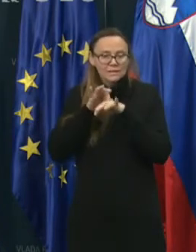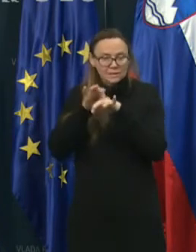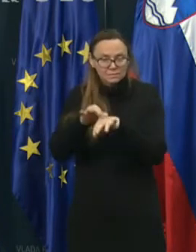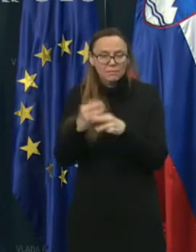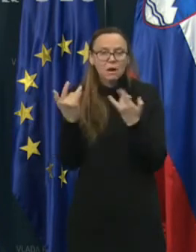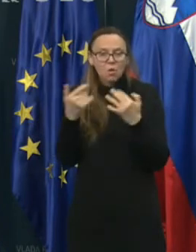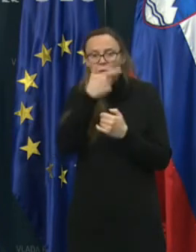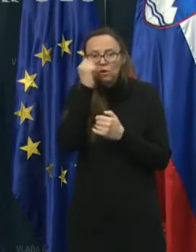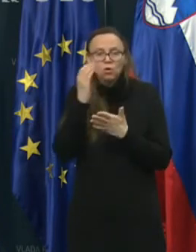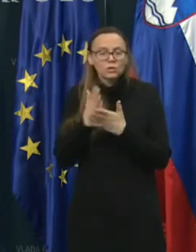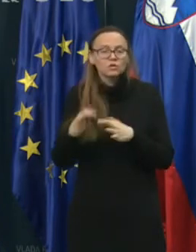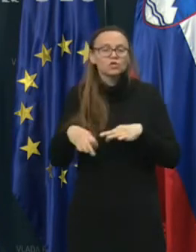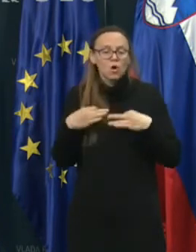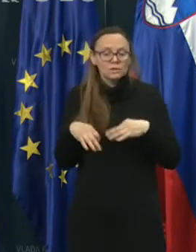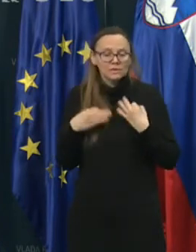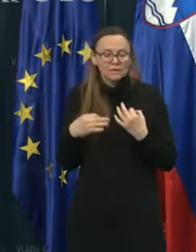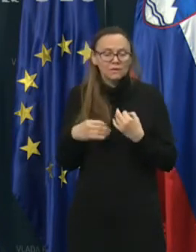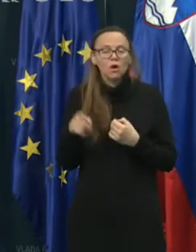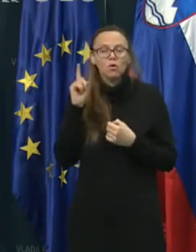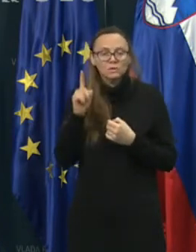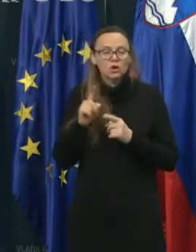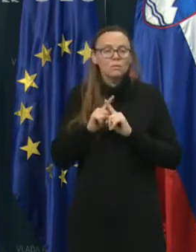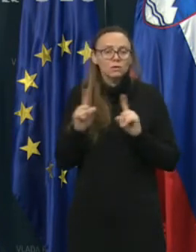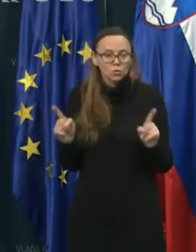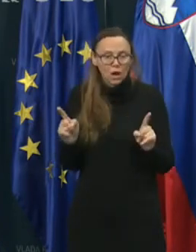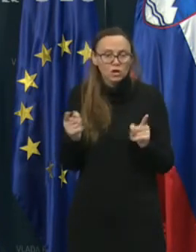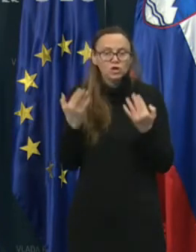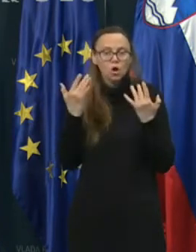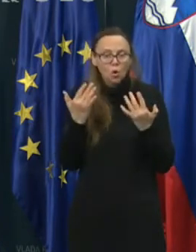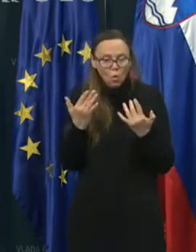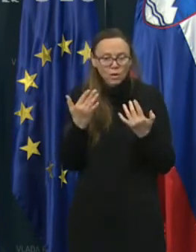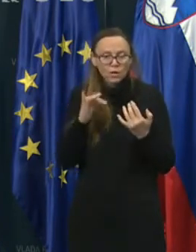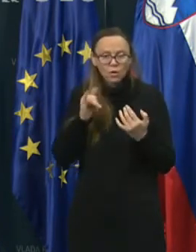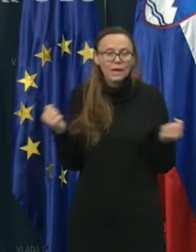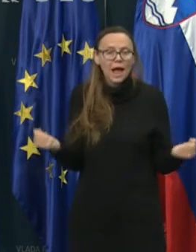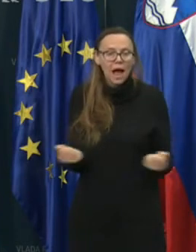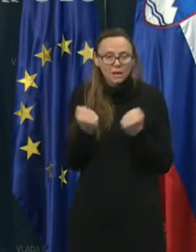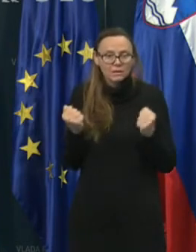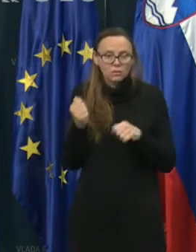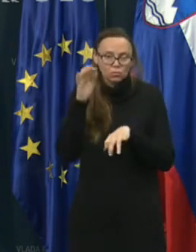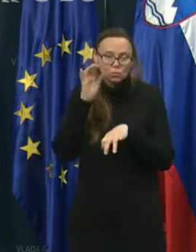ozdravelo, oziroma drugače, koliko je aktivno okuženih?